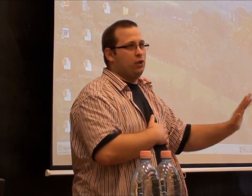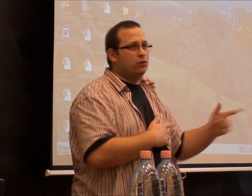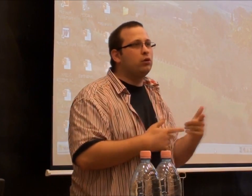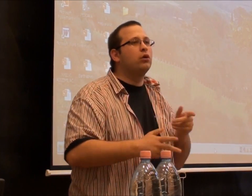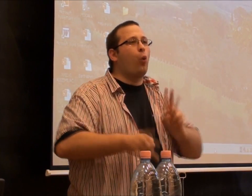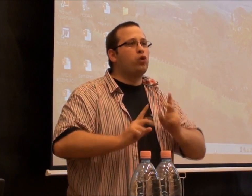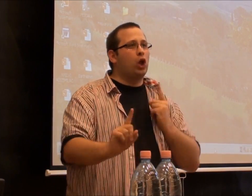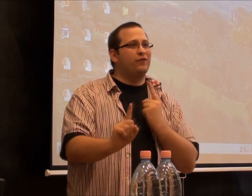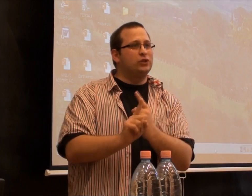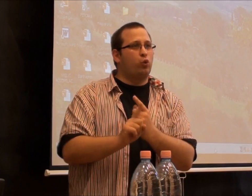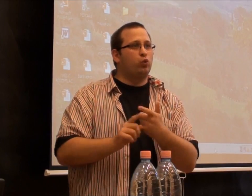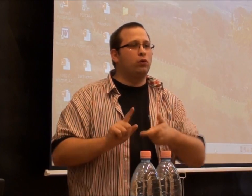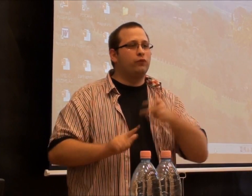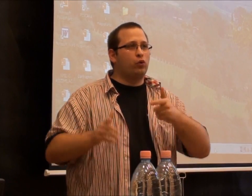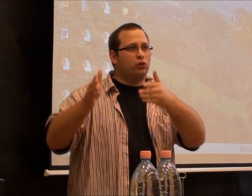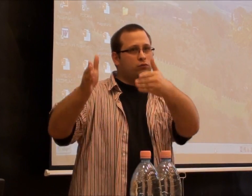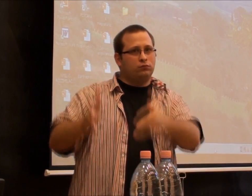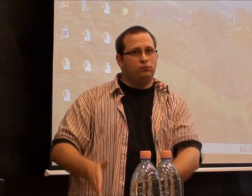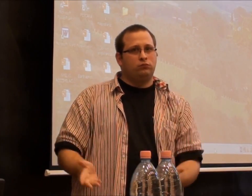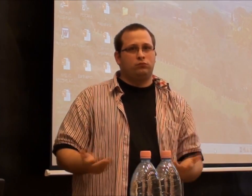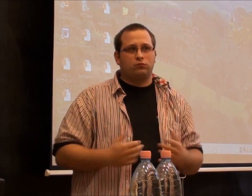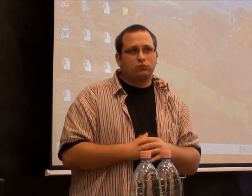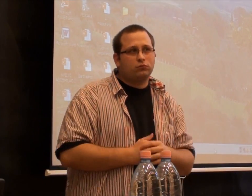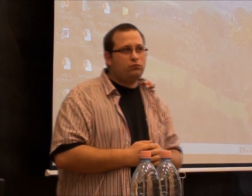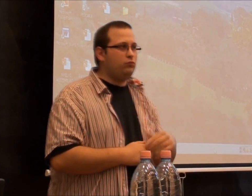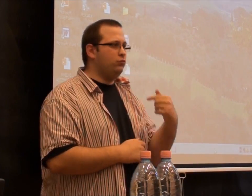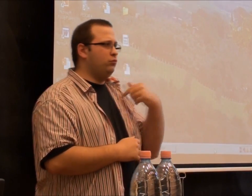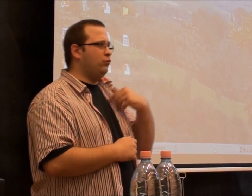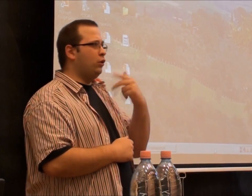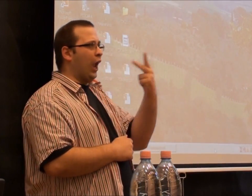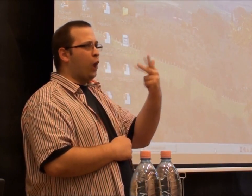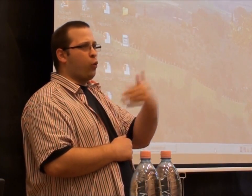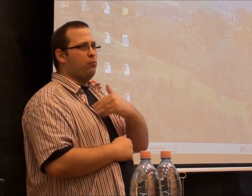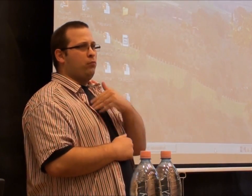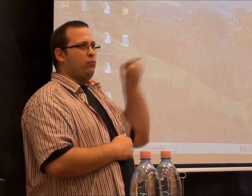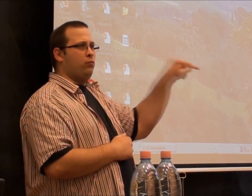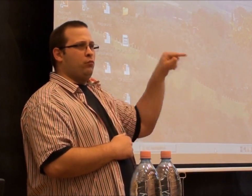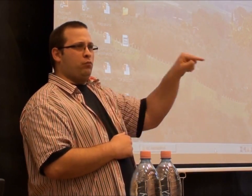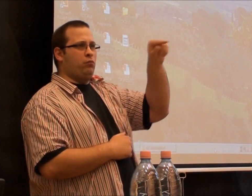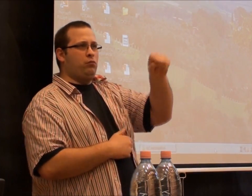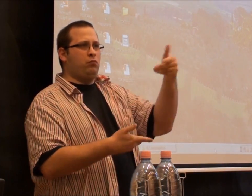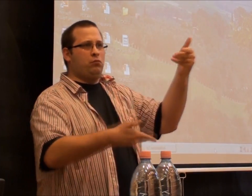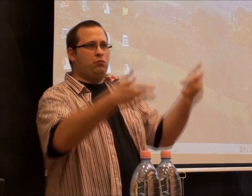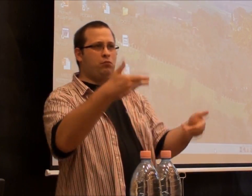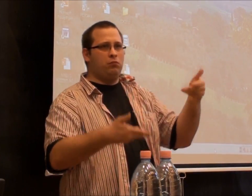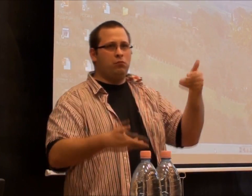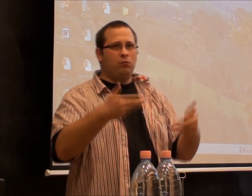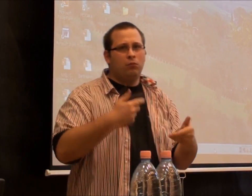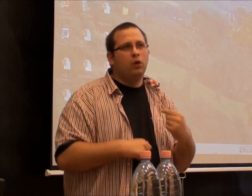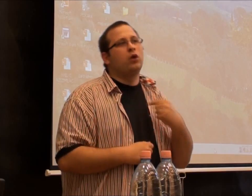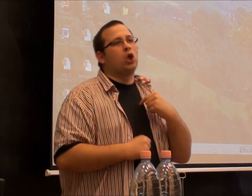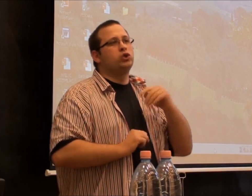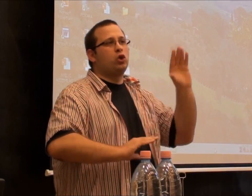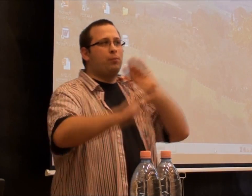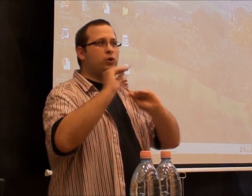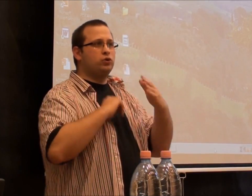a kivételnek, hogyan viszonyulnak a fogyatékos emberekhez. Három főiskolán más-más a helyzet,